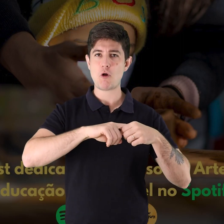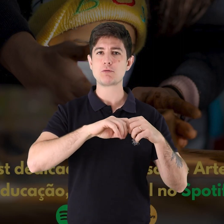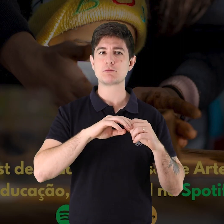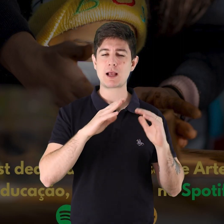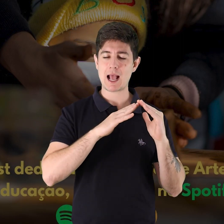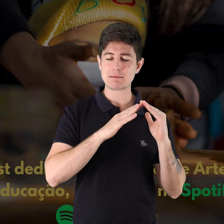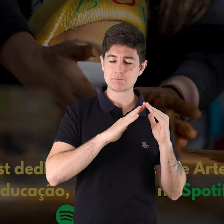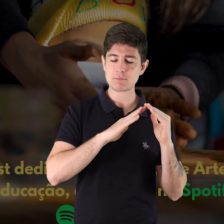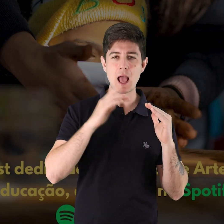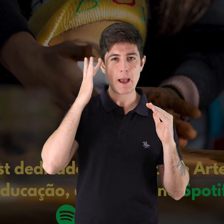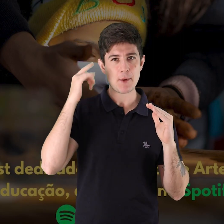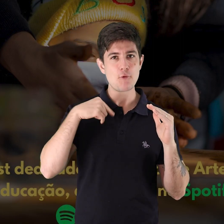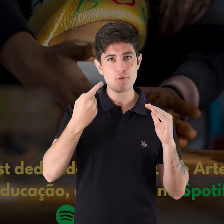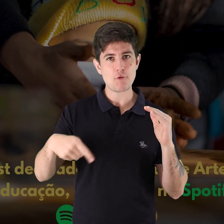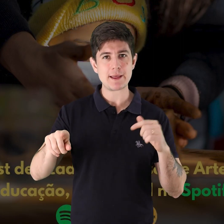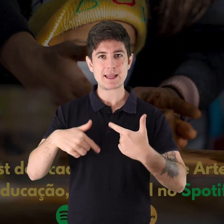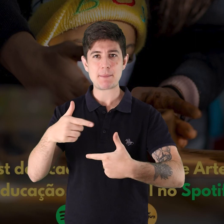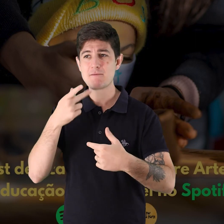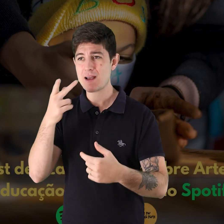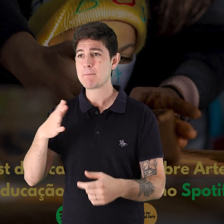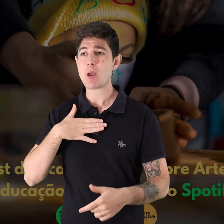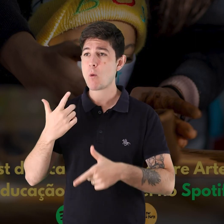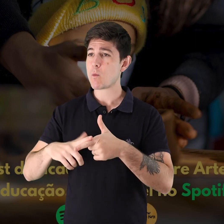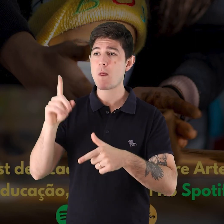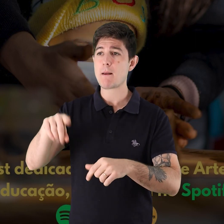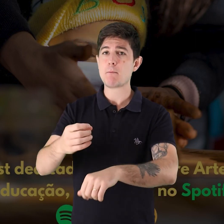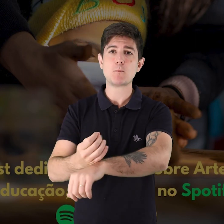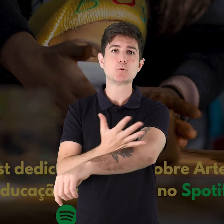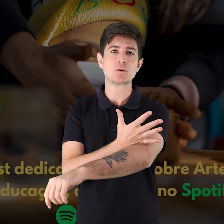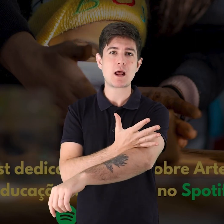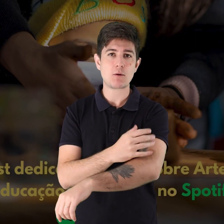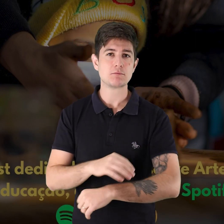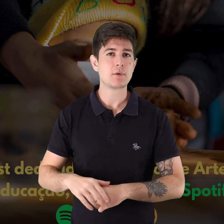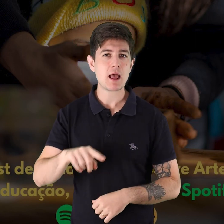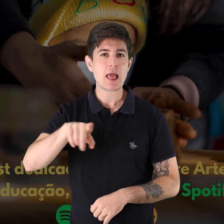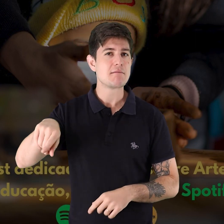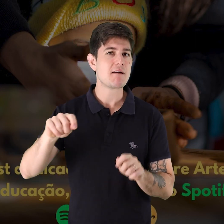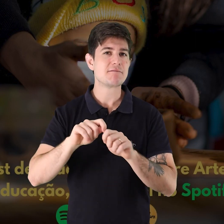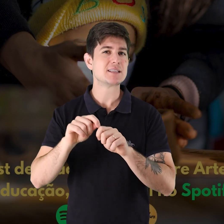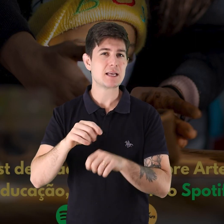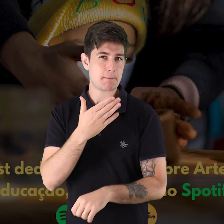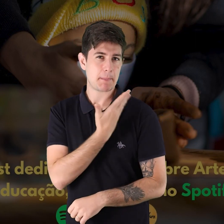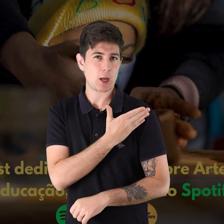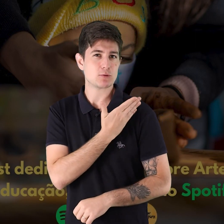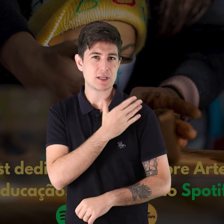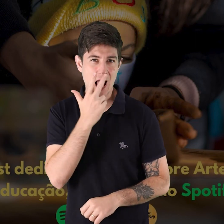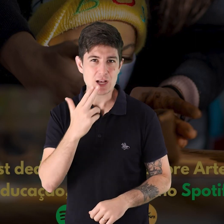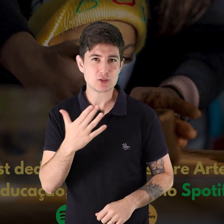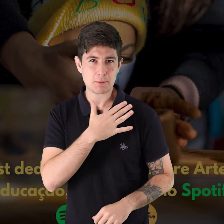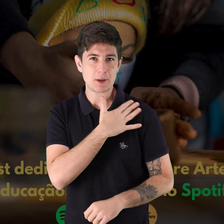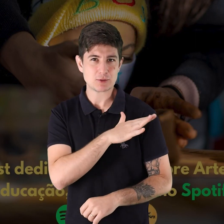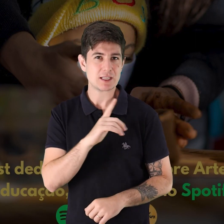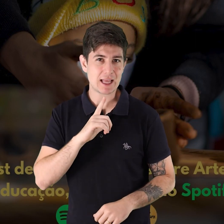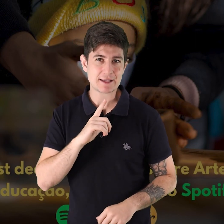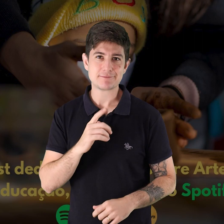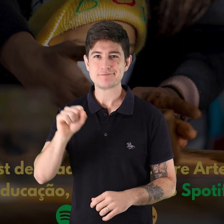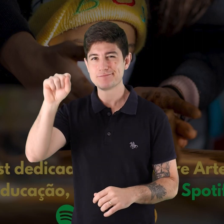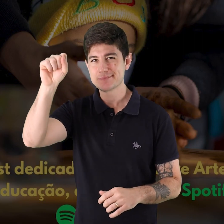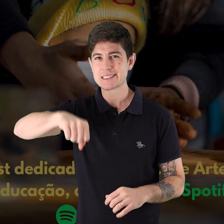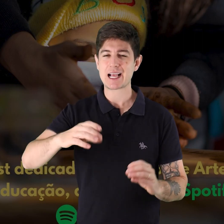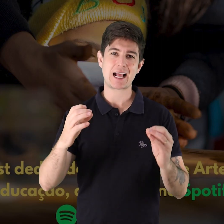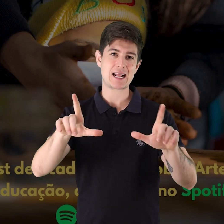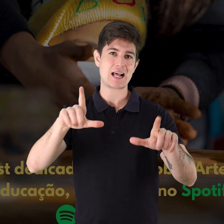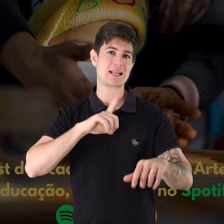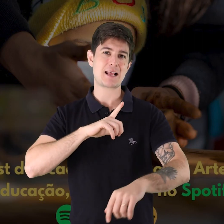você volta para o seu ambiente de trabalho e fala que o seu problema foi emocional. Existe preconceito? Claro